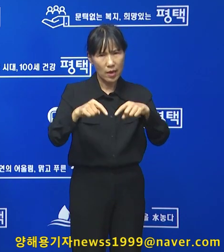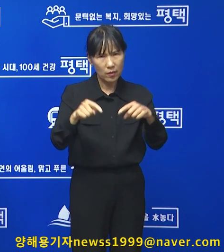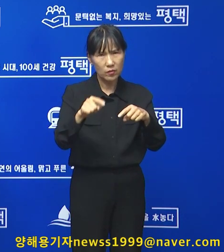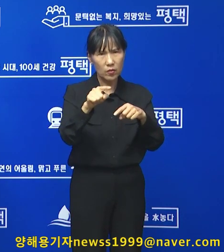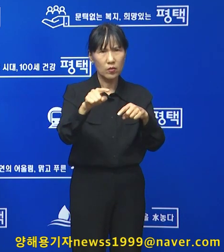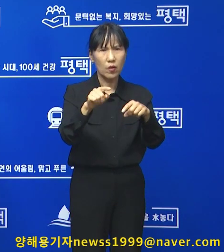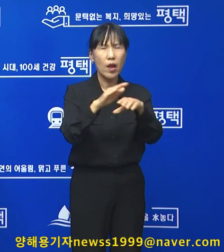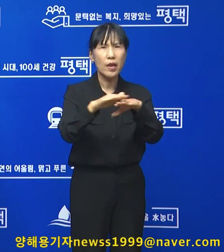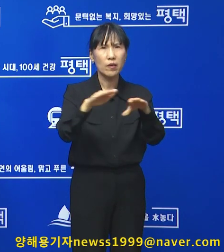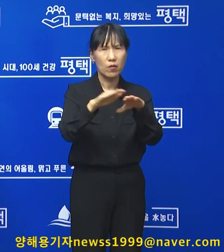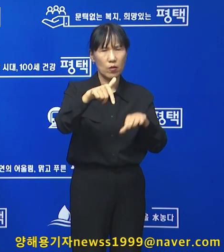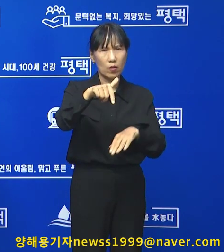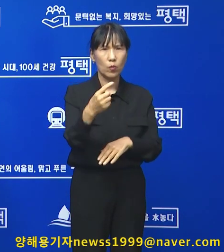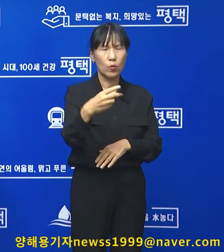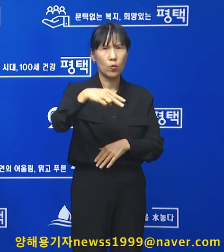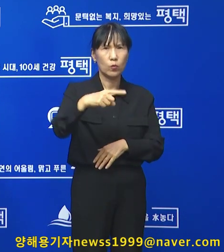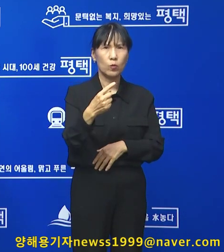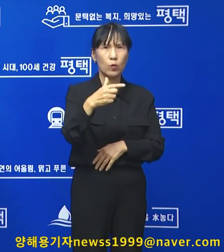호소드립니다 감사합니다